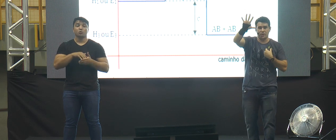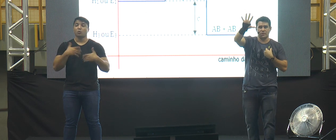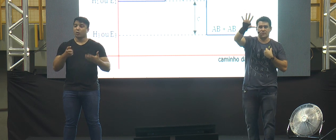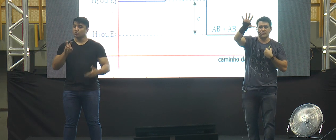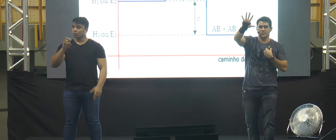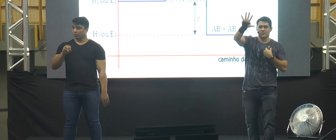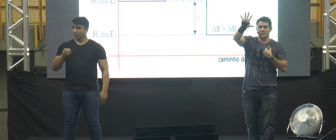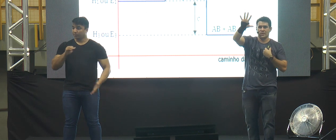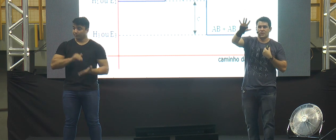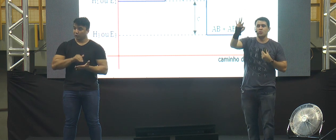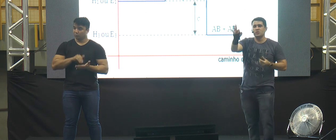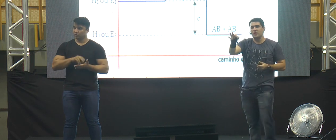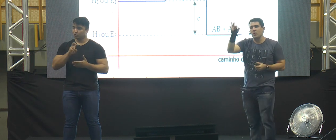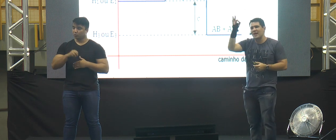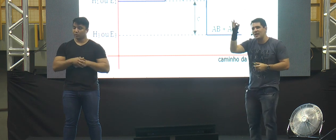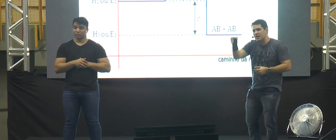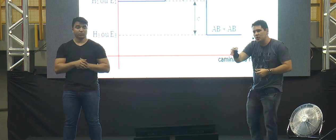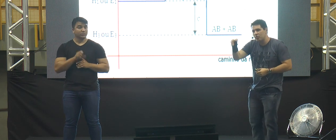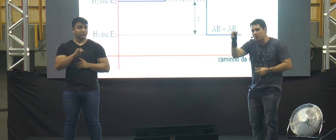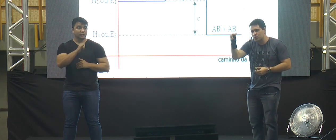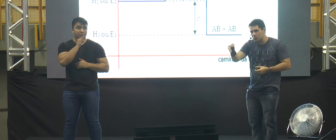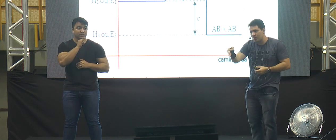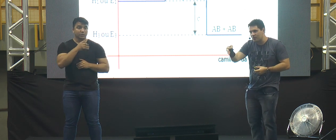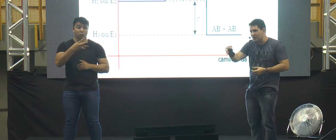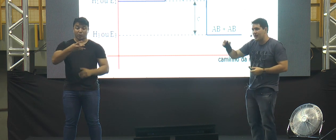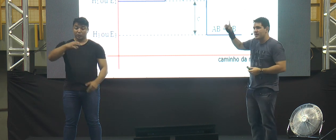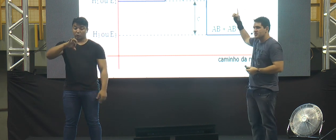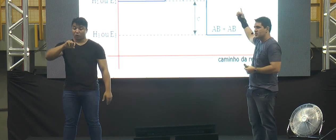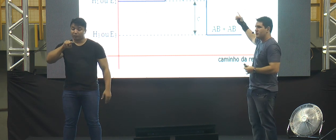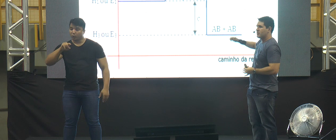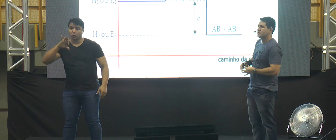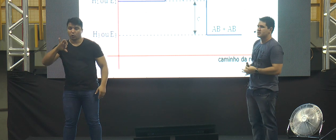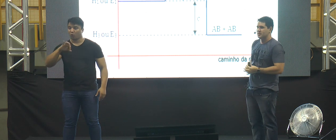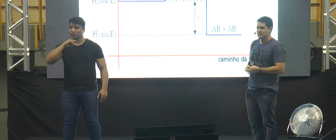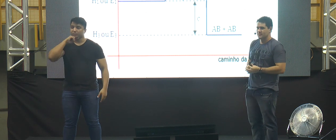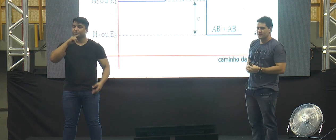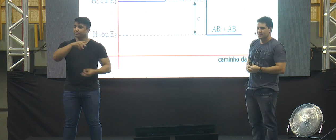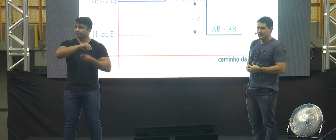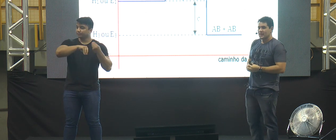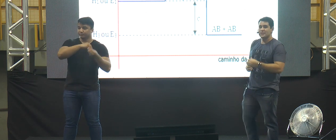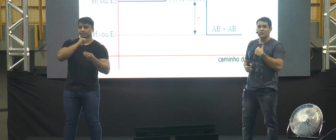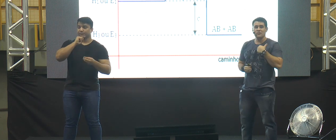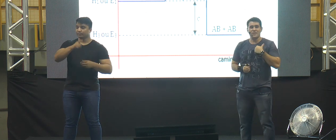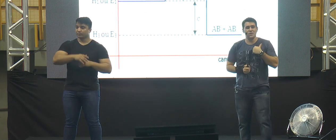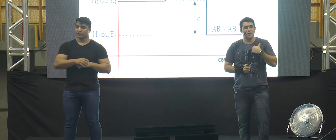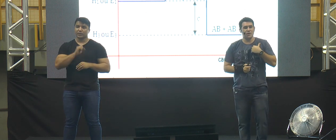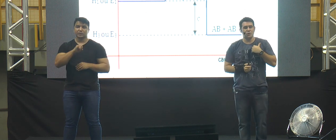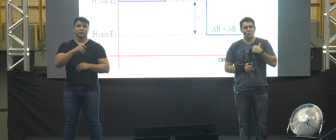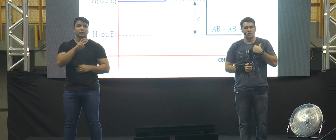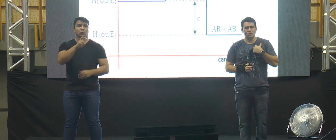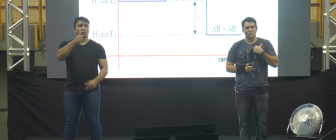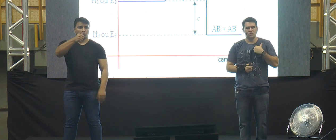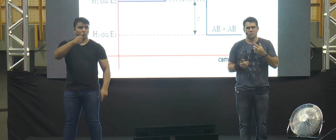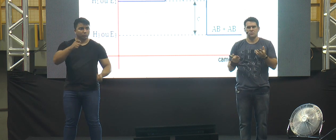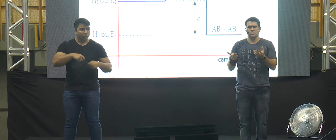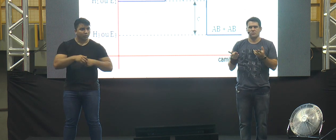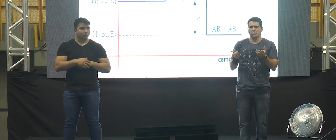é 50. Se tu tiver 49,9, a reação não vai acontecer. E se eu tiver